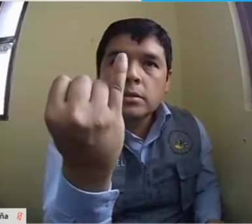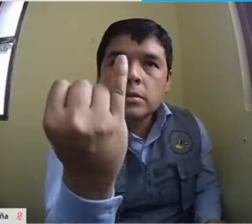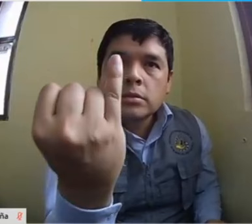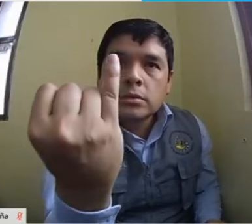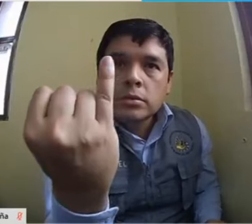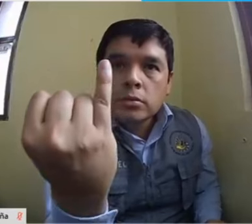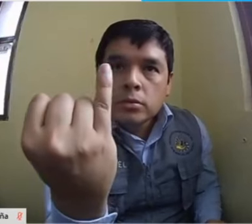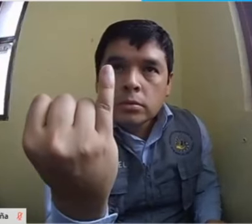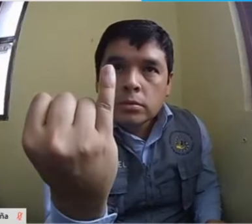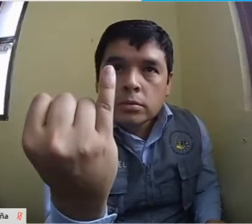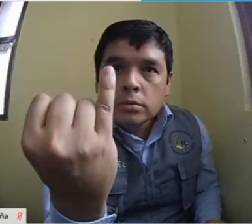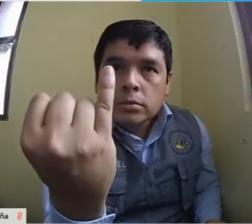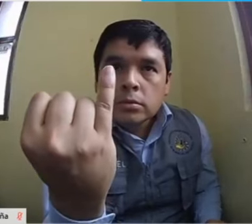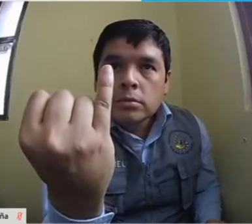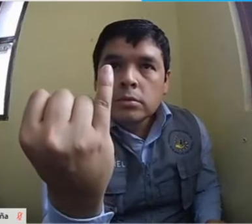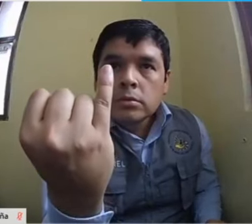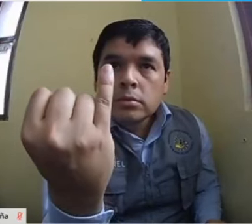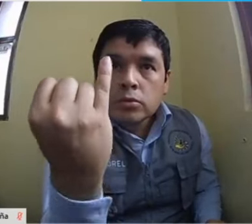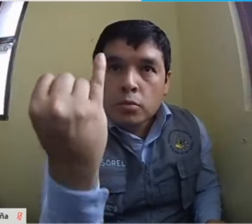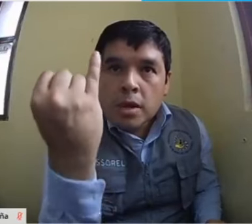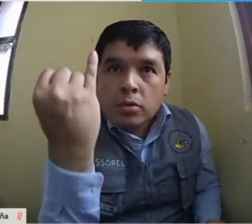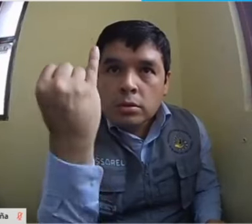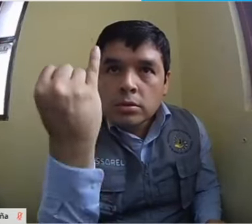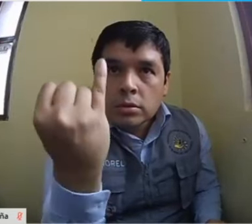Todas sus manos van abriendo. Vayan abriendo a ver.